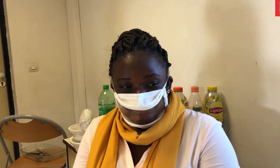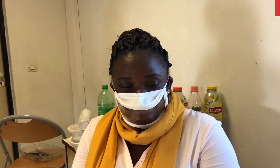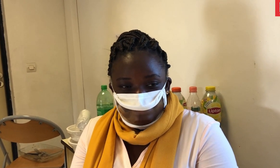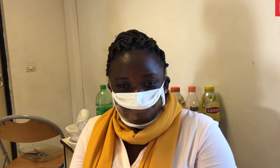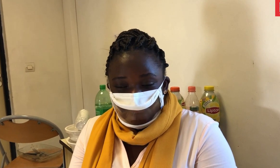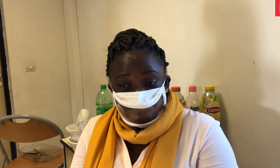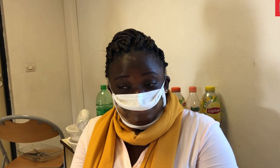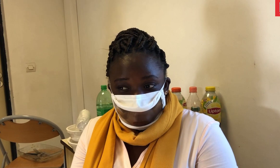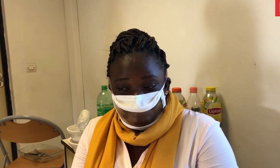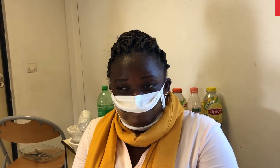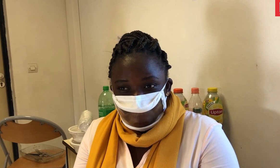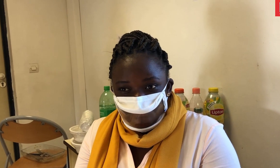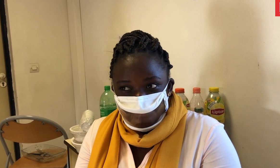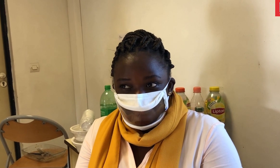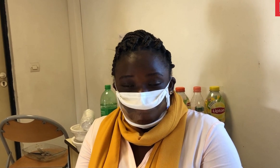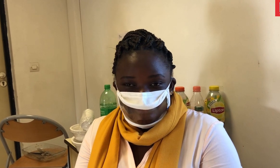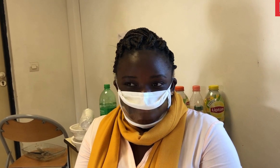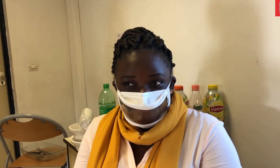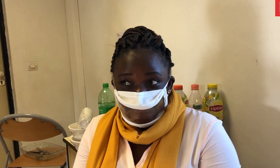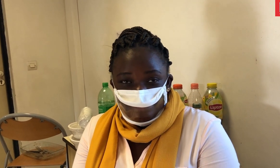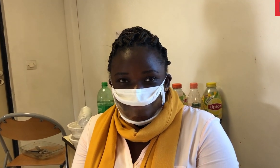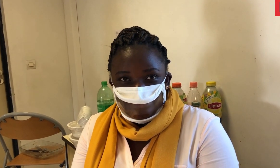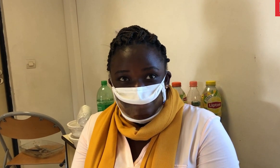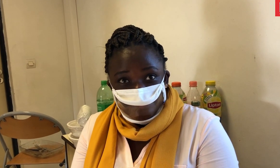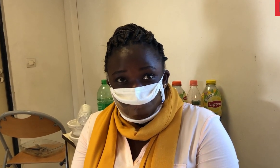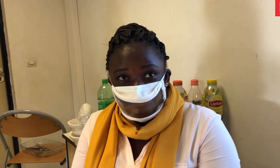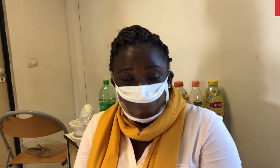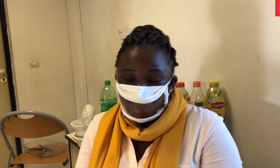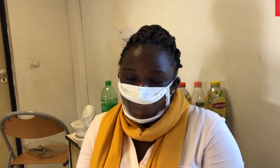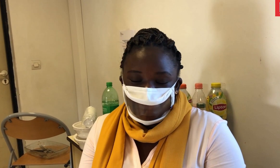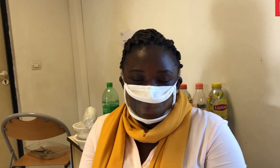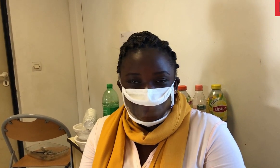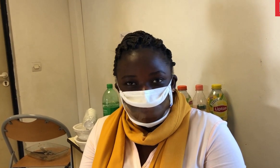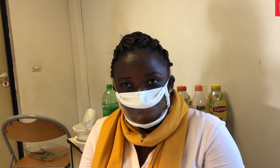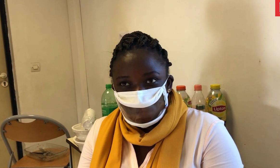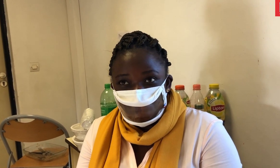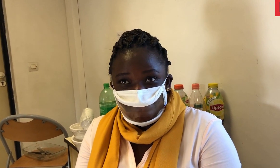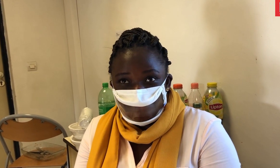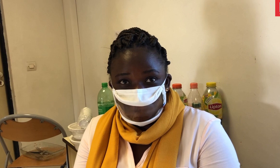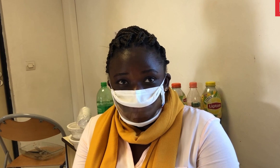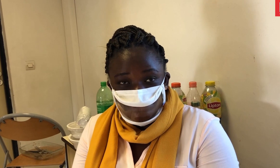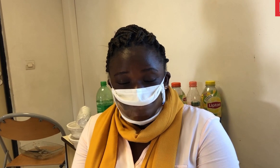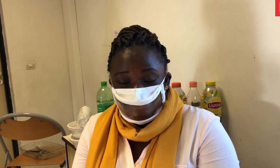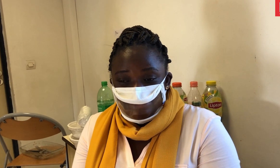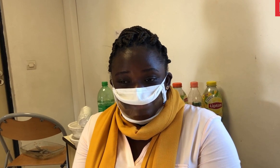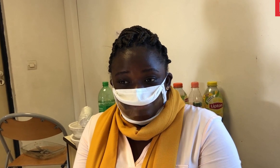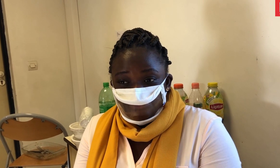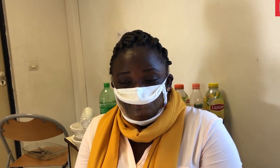Et souvent, quand ils viennent vers nous, on a des difficultés à les répondre parfois. Ça nous fait peur de les approcher. Et dans une maison